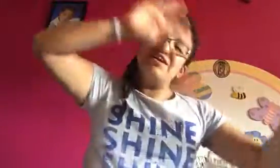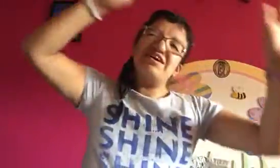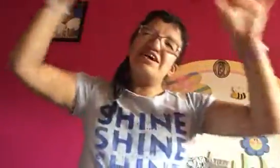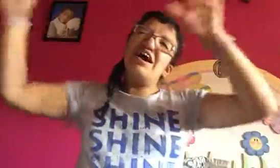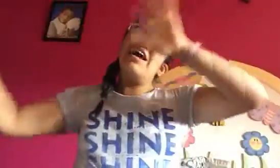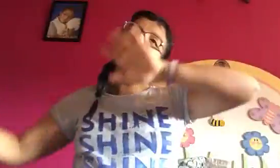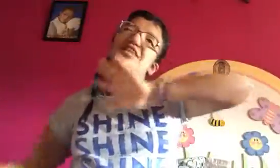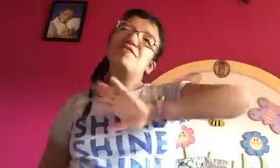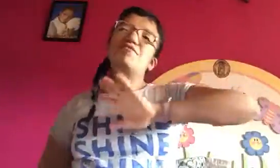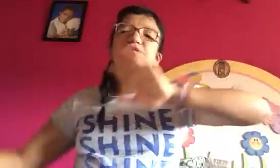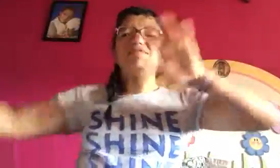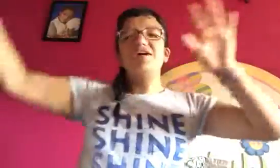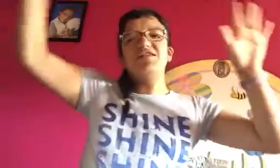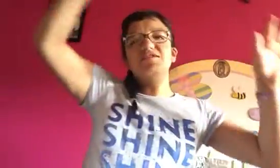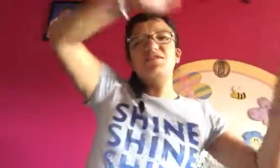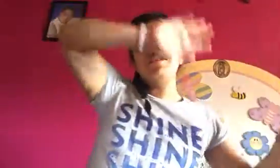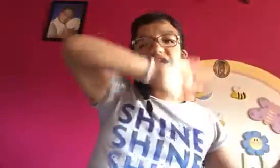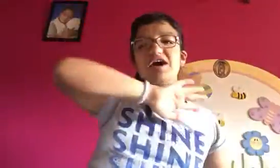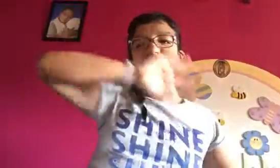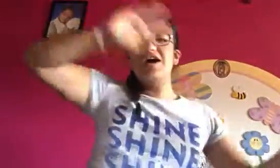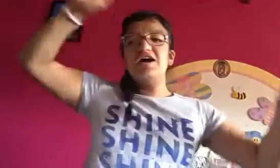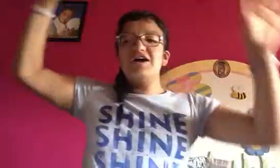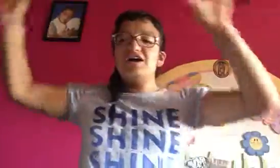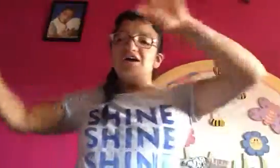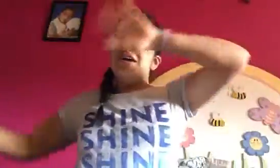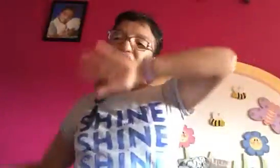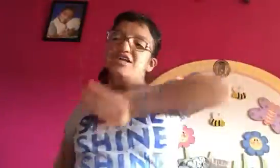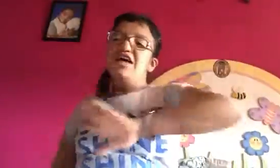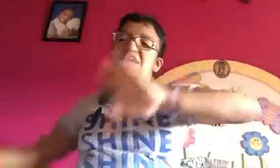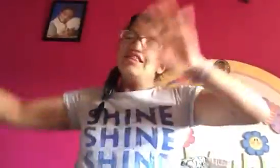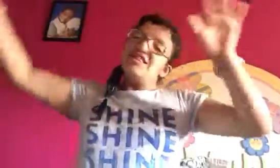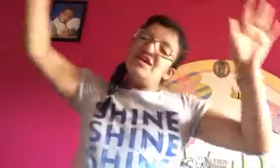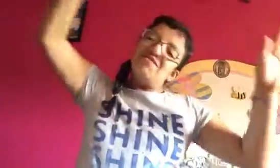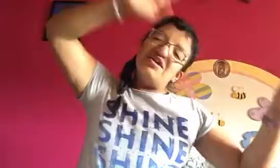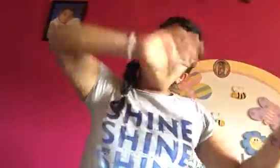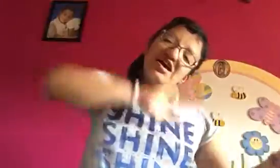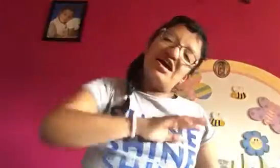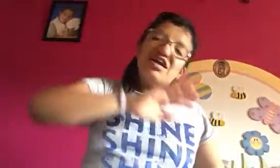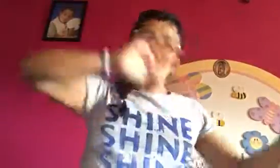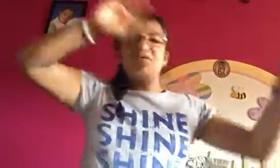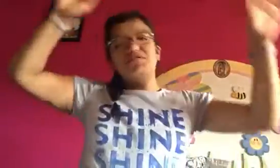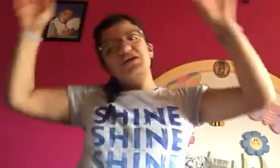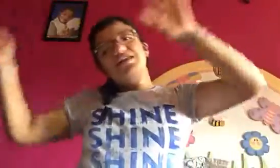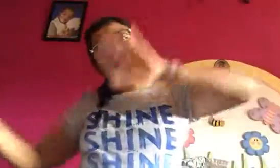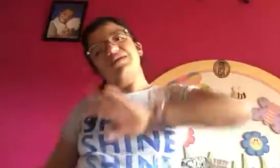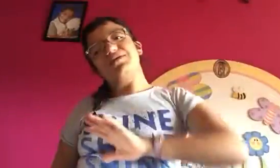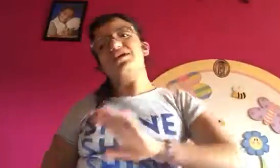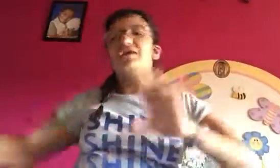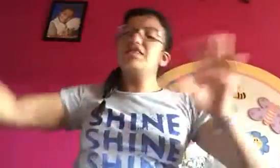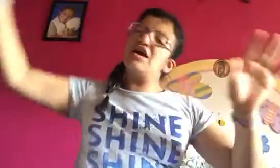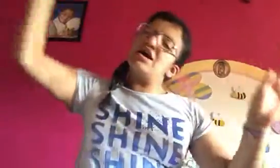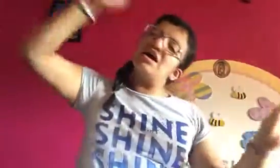Vuelve a casa, vuelve al hogar. Navidad, luz de